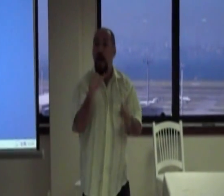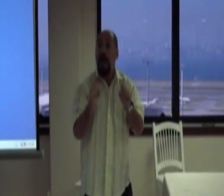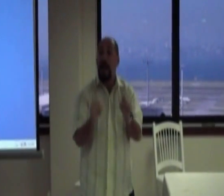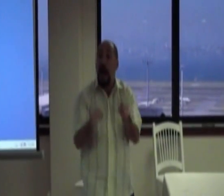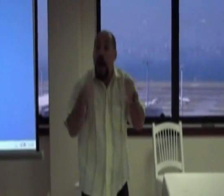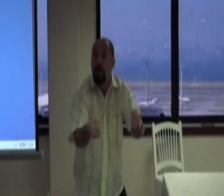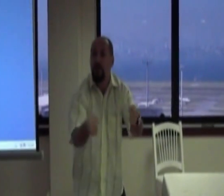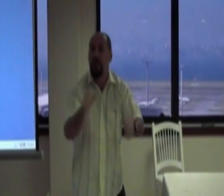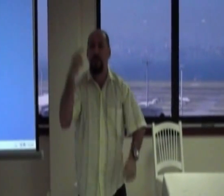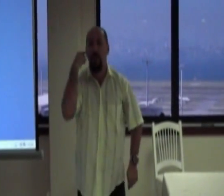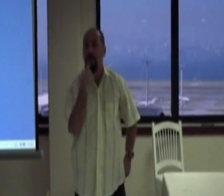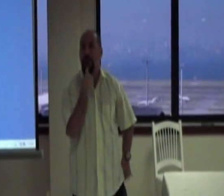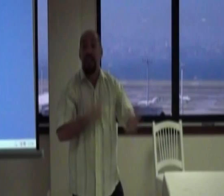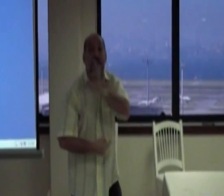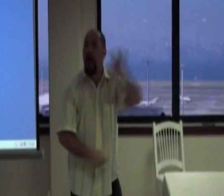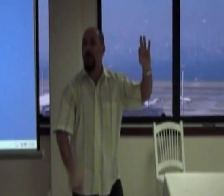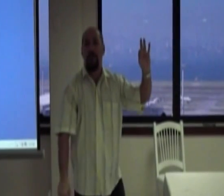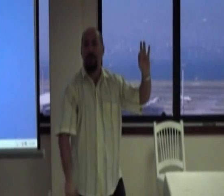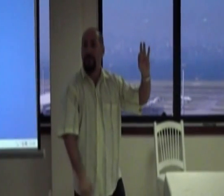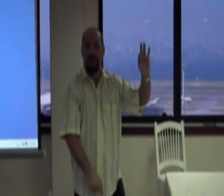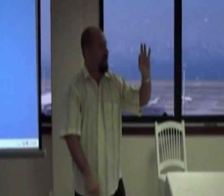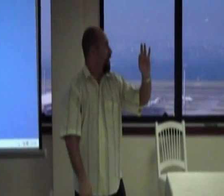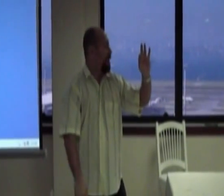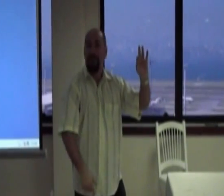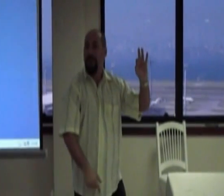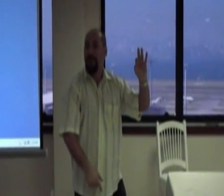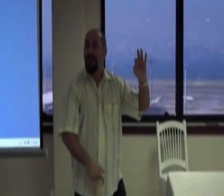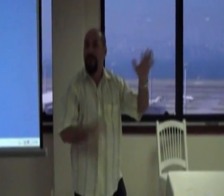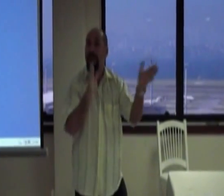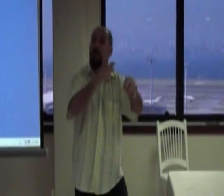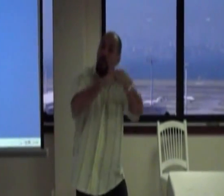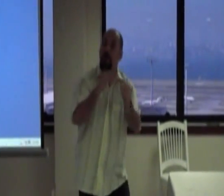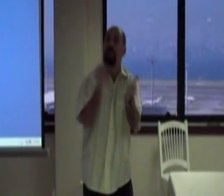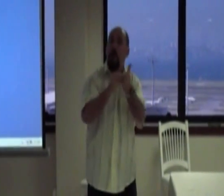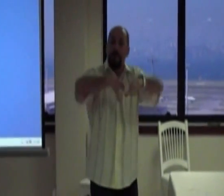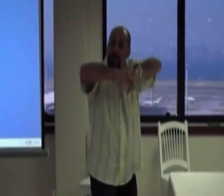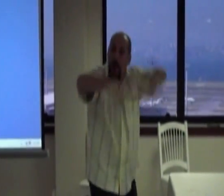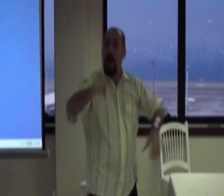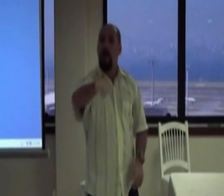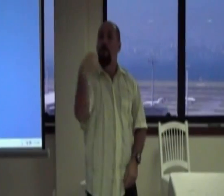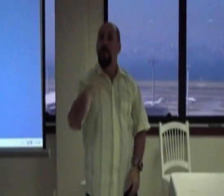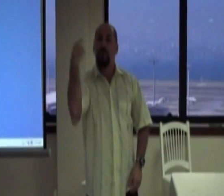deficiência. Mas não tem uma garantia linguística para pessoa surda. Isso também é um problema. A gente